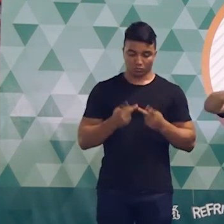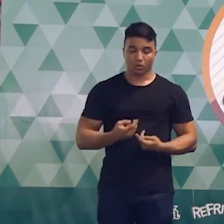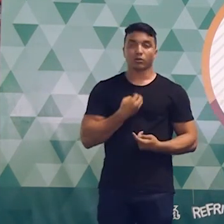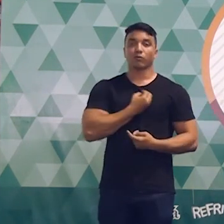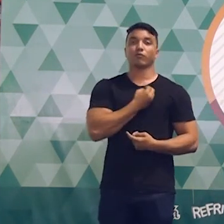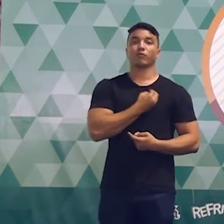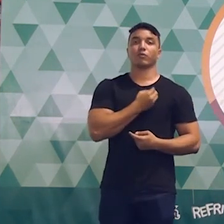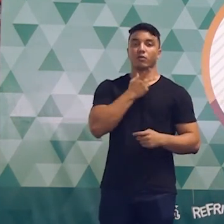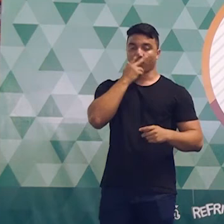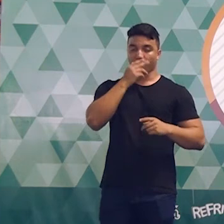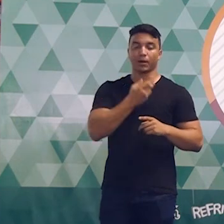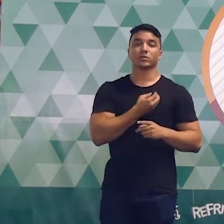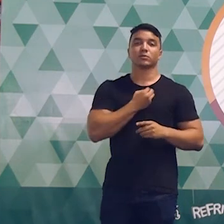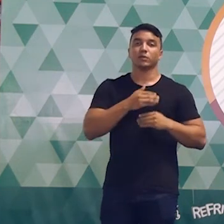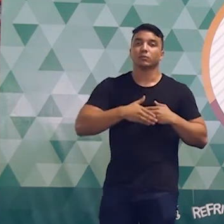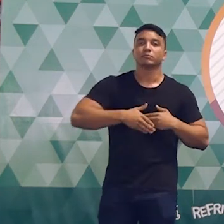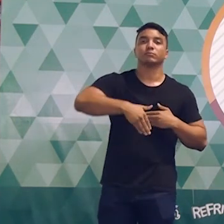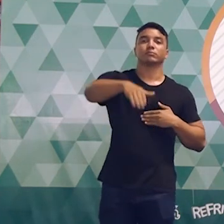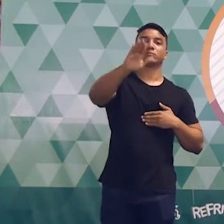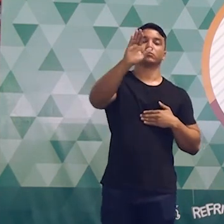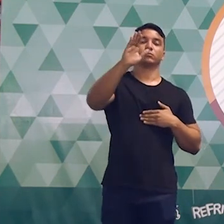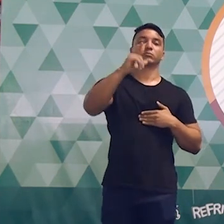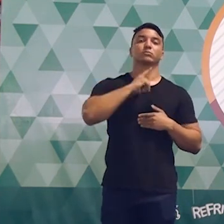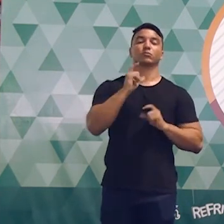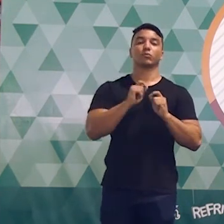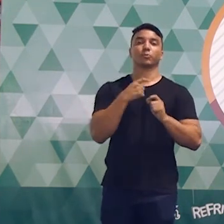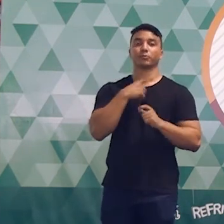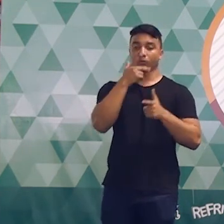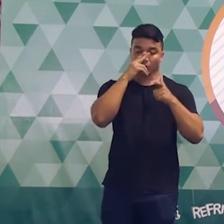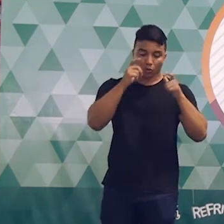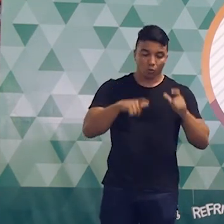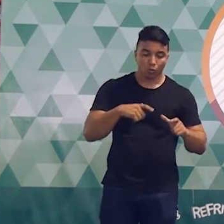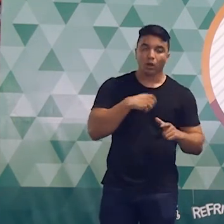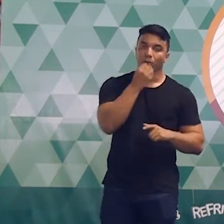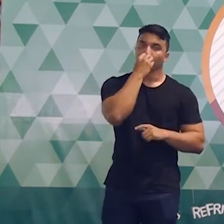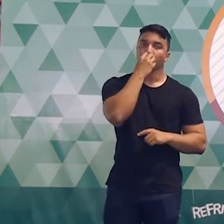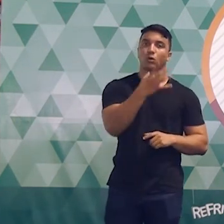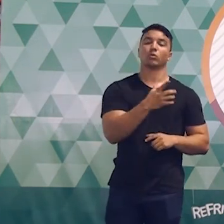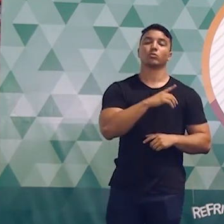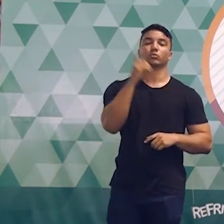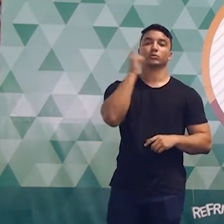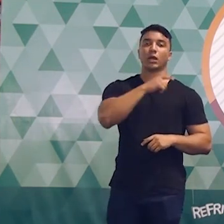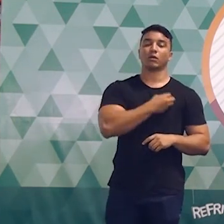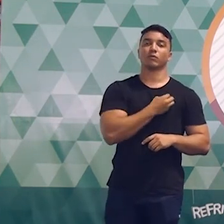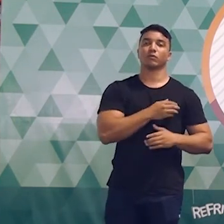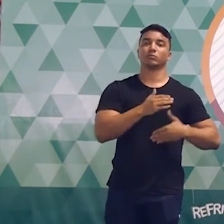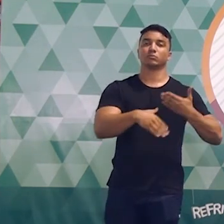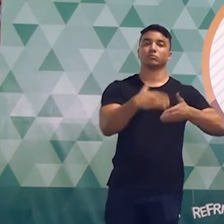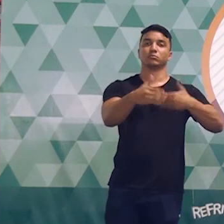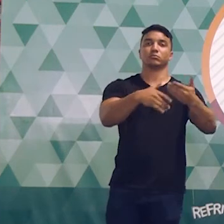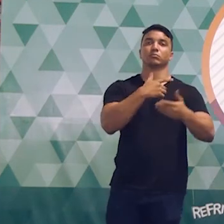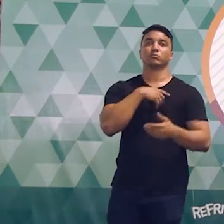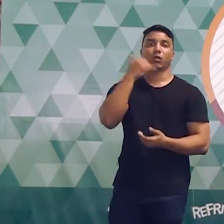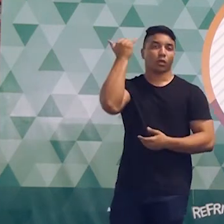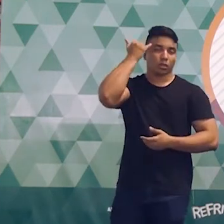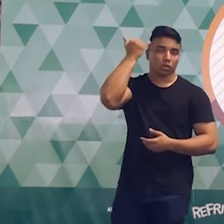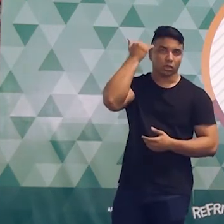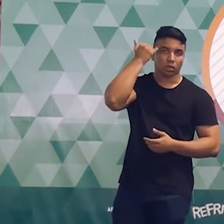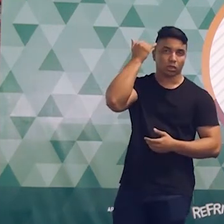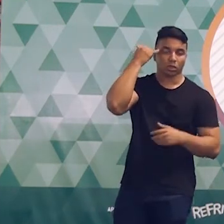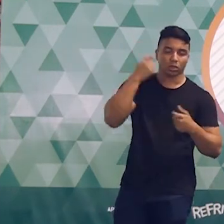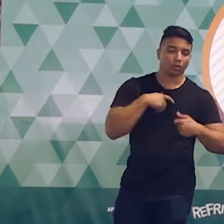viver a longo prazo. Em outras palavras, é um lugar que a gente consegue viver sem ter muito trabalho para viver